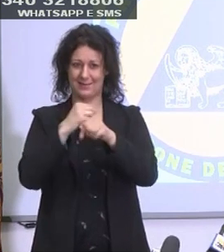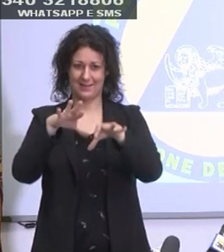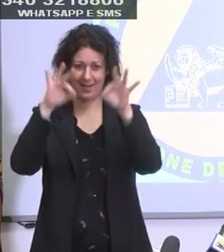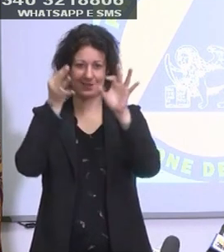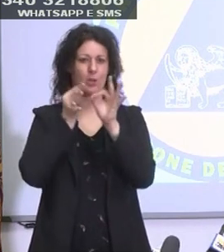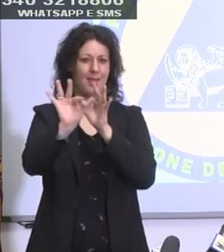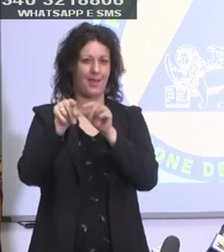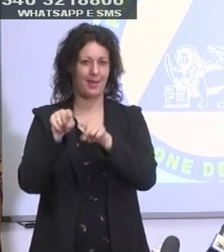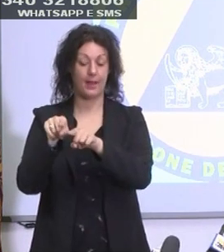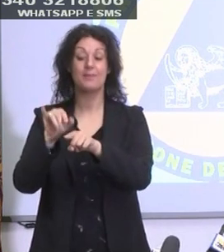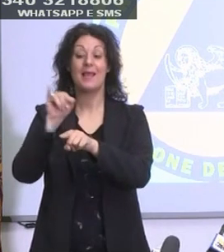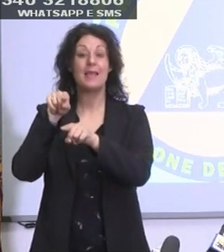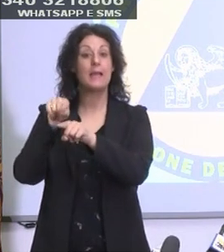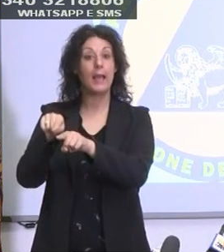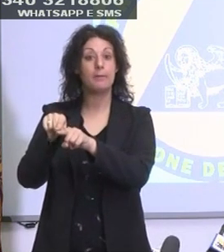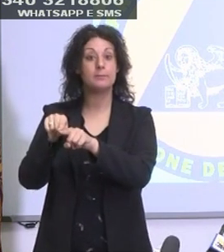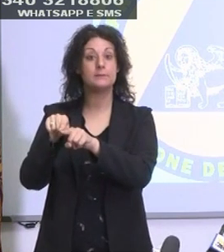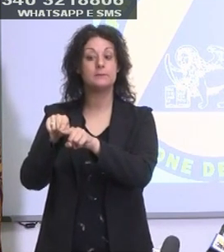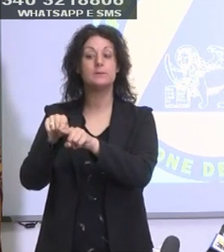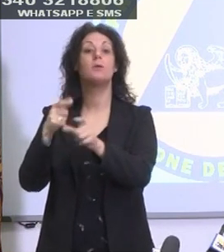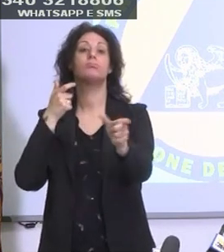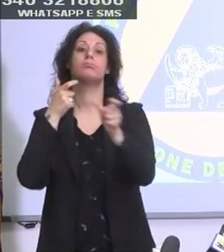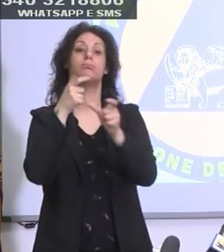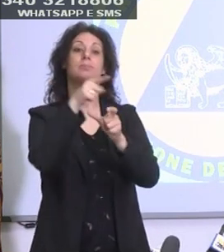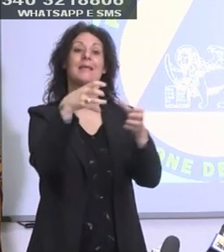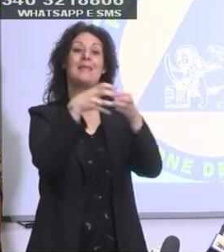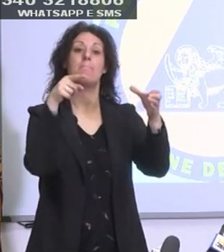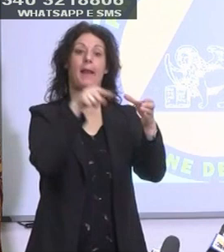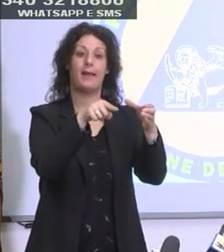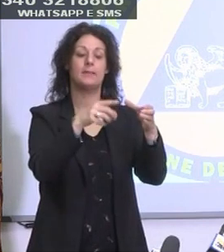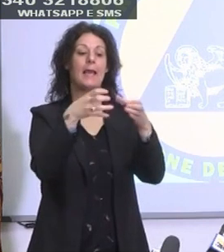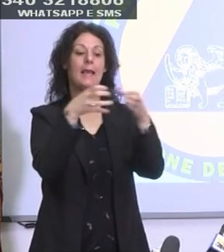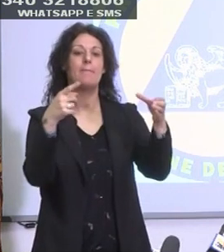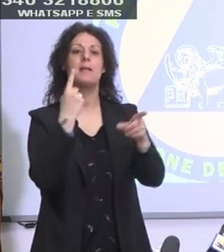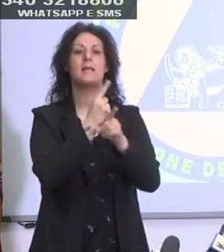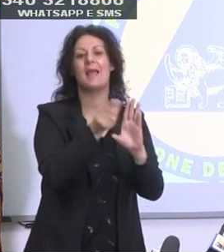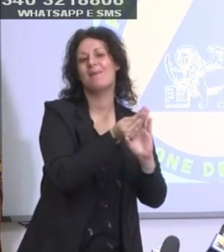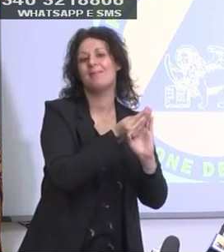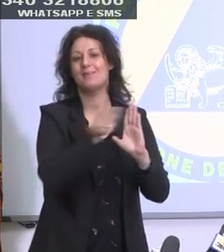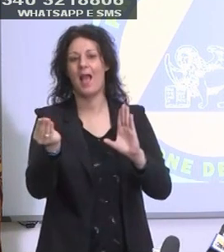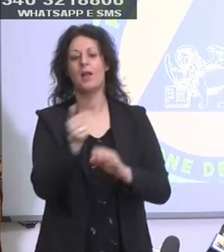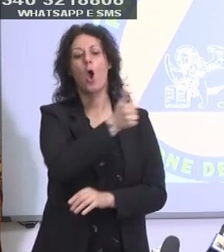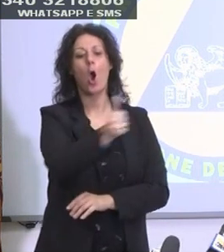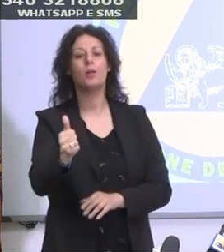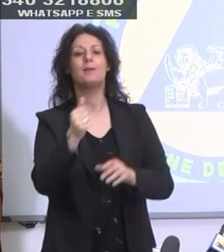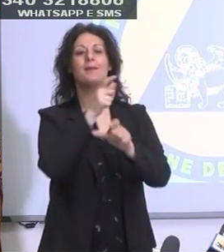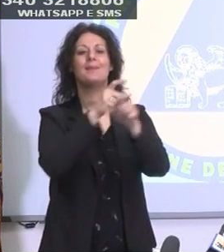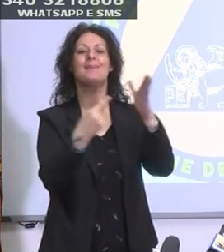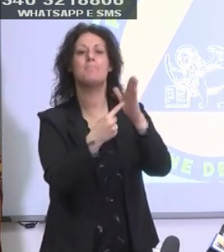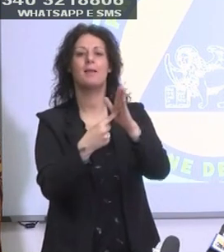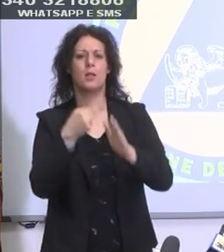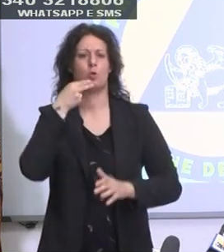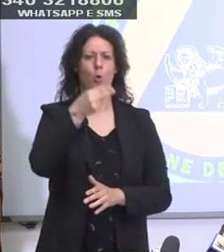deroga. L'INPS si interfaccia a sua volta con l'impresa. L'impresa deve dare dati personali del lavoratore, singolo lavoratore, compreso